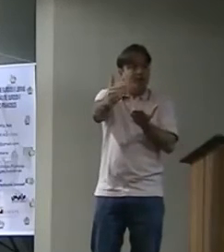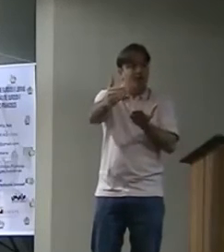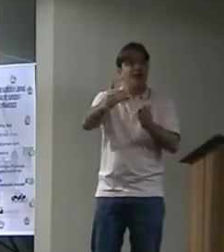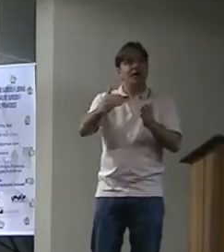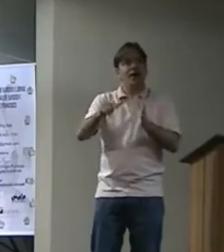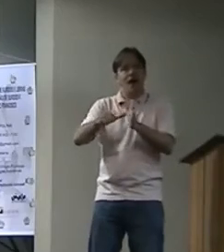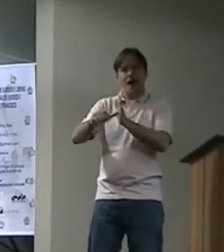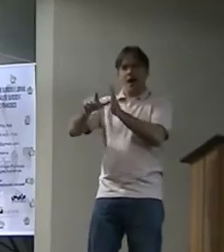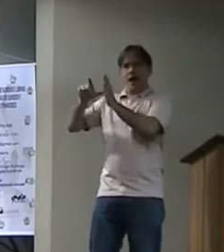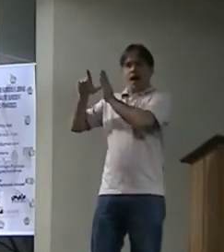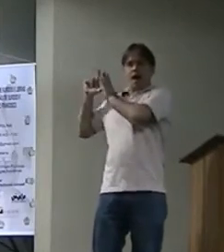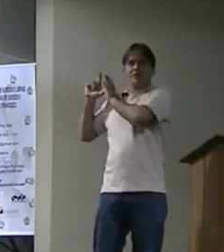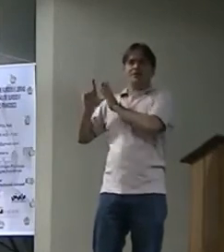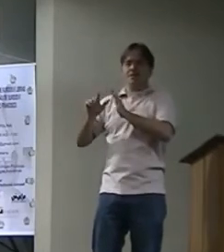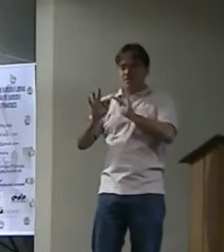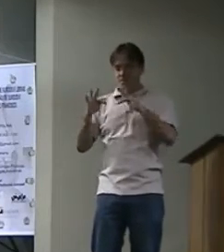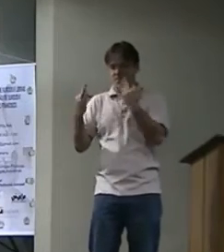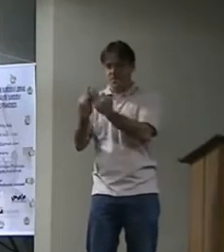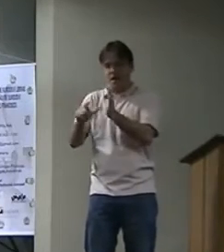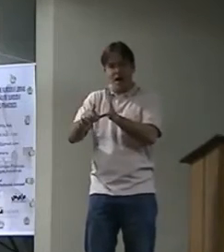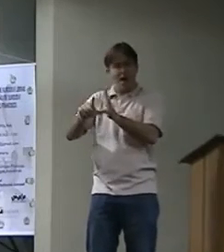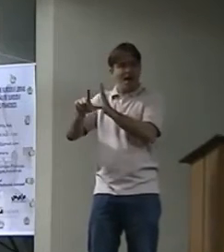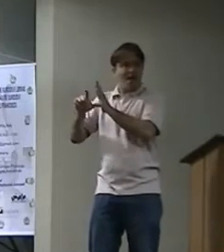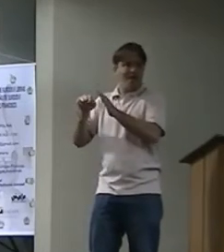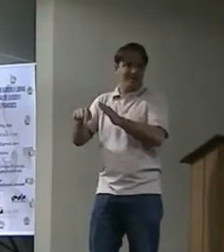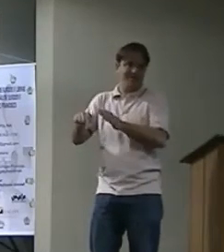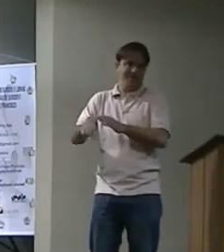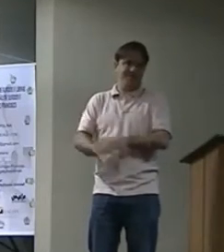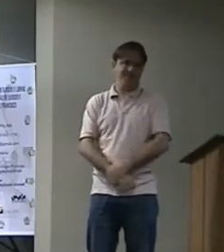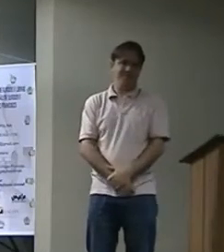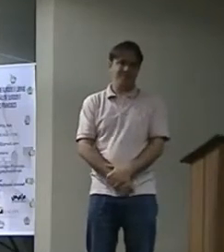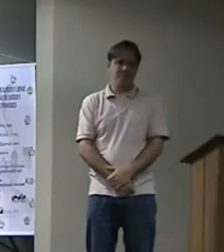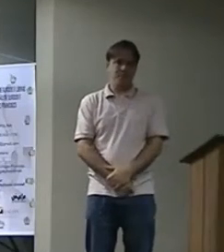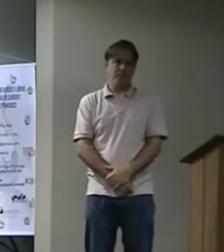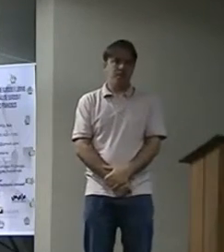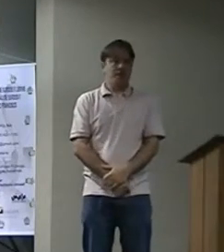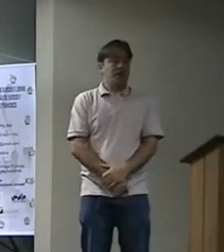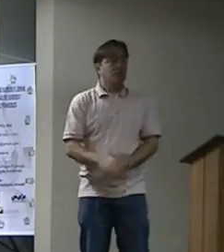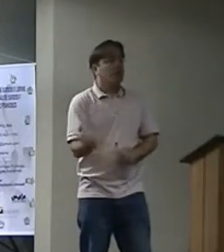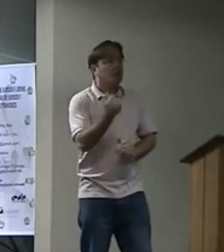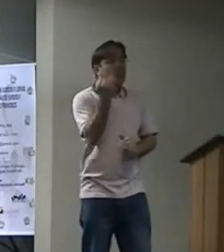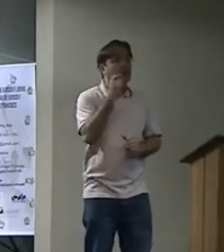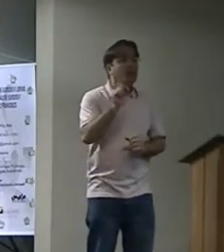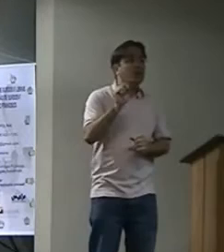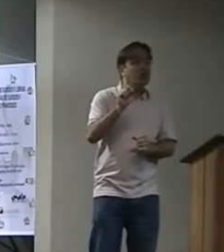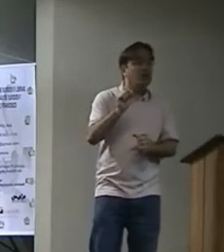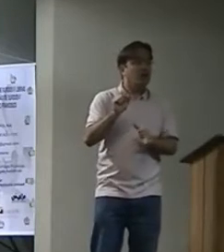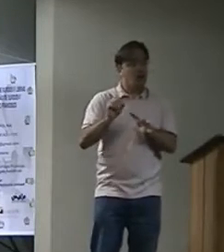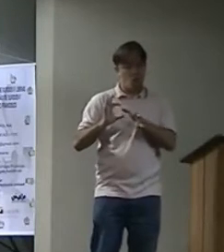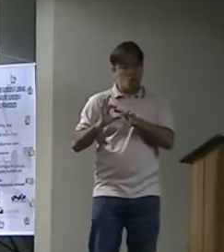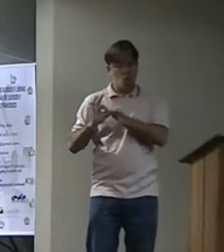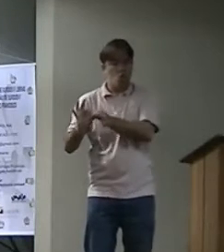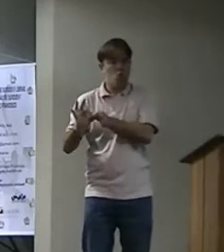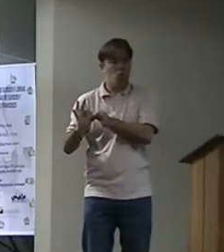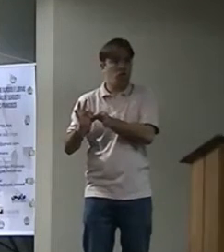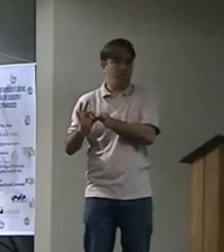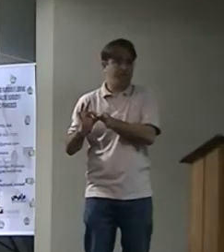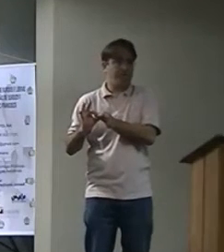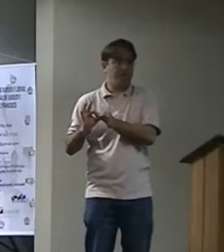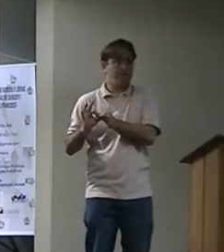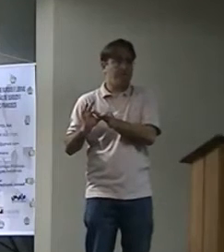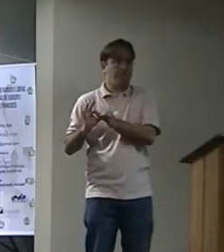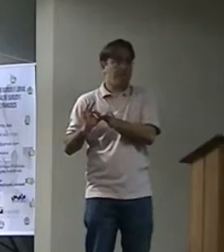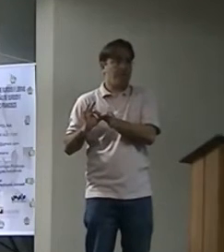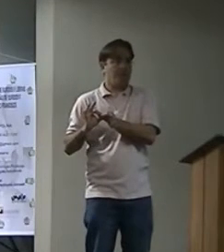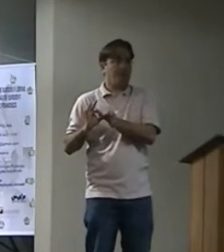da família. E para que isso aconteça, é preciso que se crie vínculo, né? É na família que se inicia